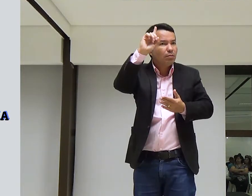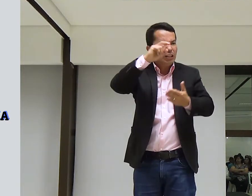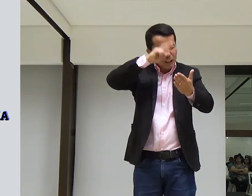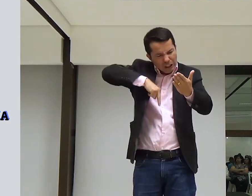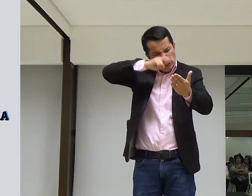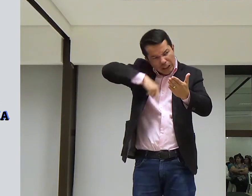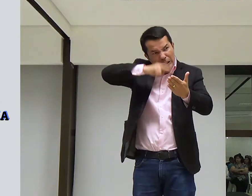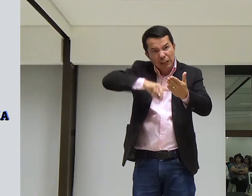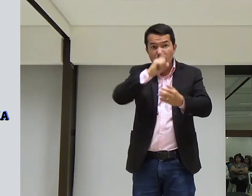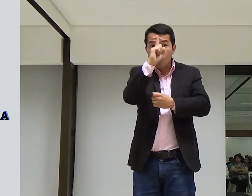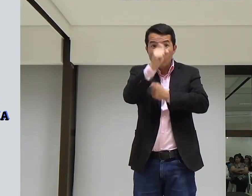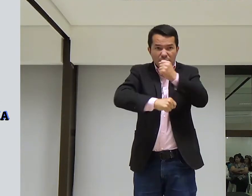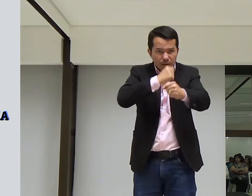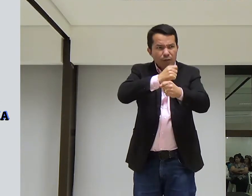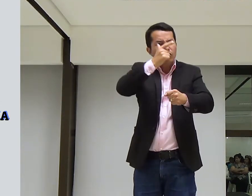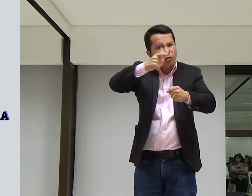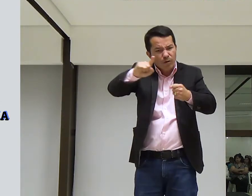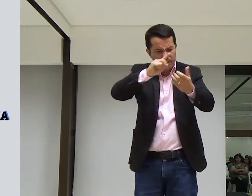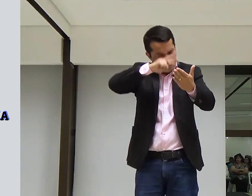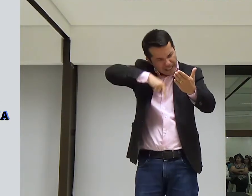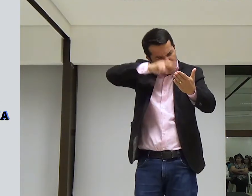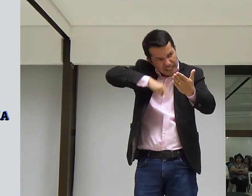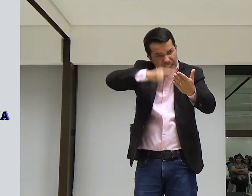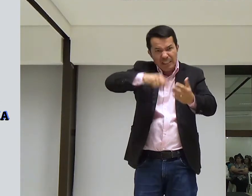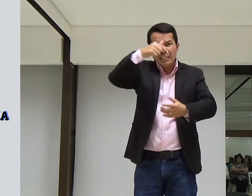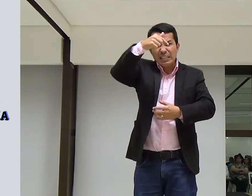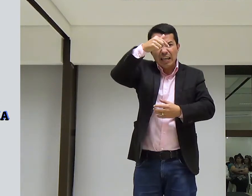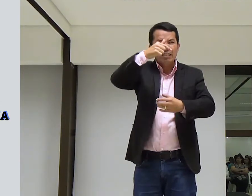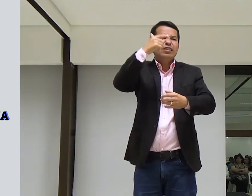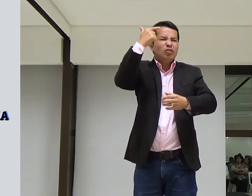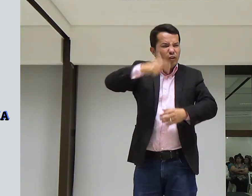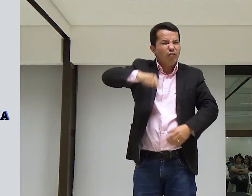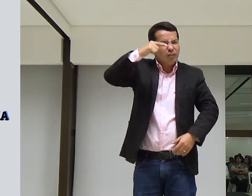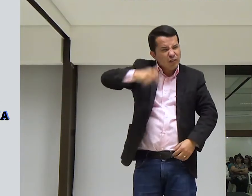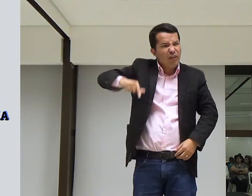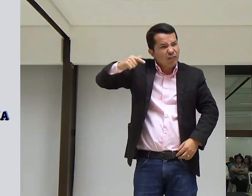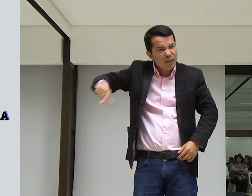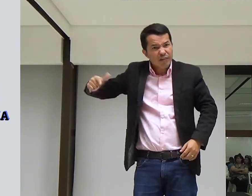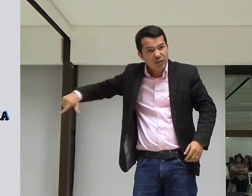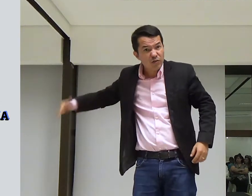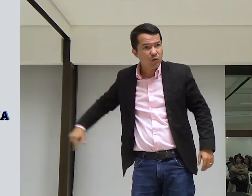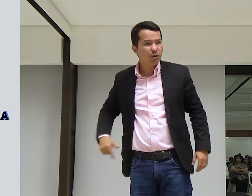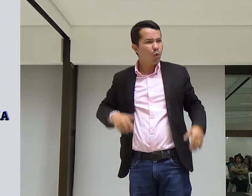7 vezes. 7 vezes ele leu a Bíblia. Um ano, outro ano, outro ano, outro ano, outro